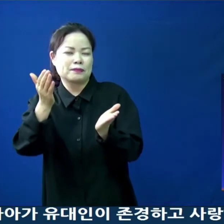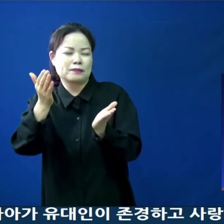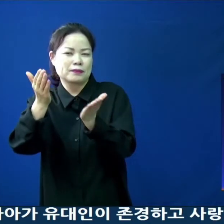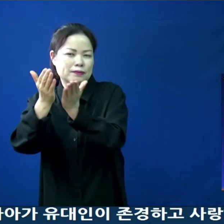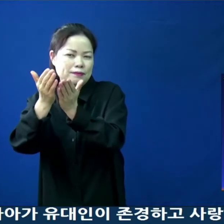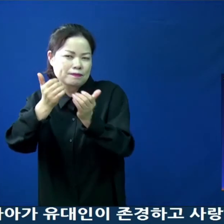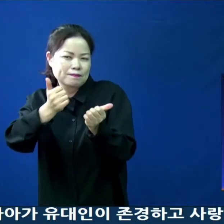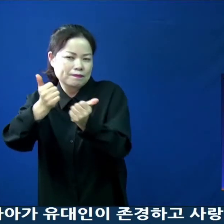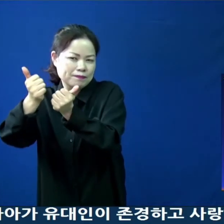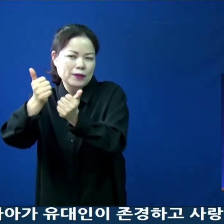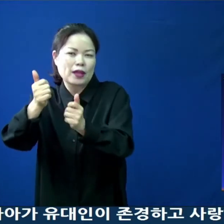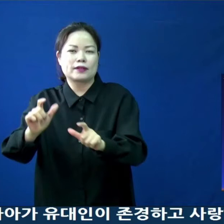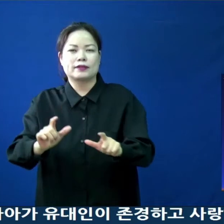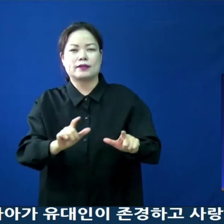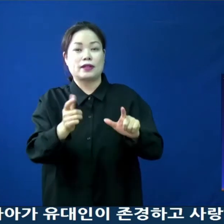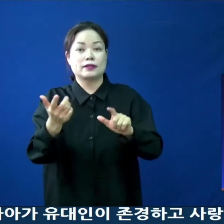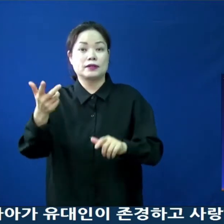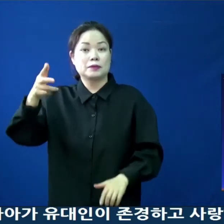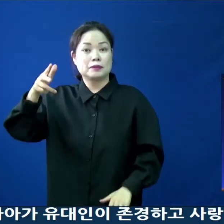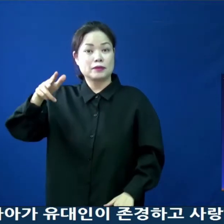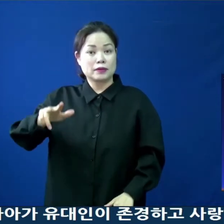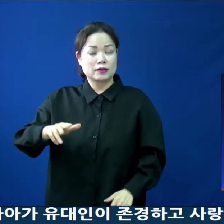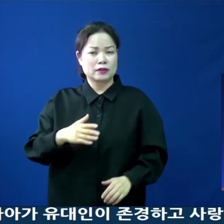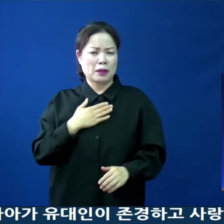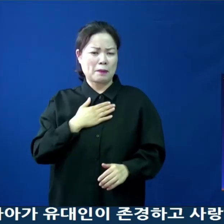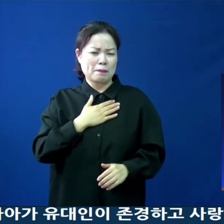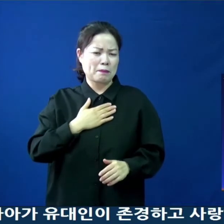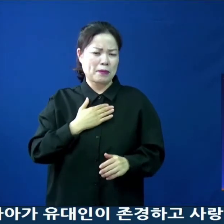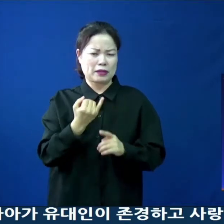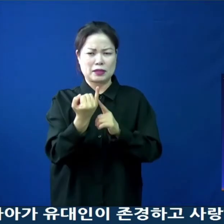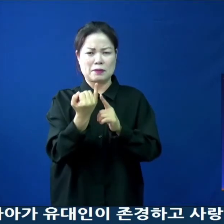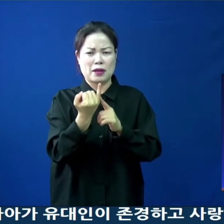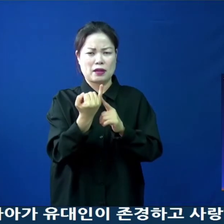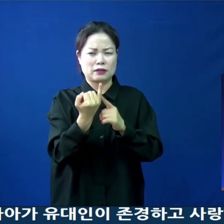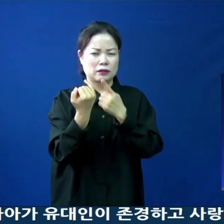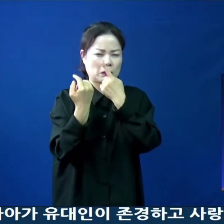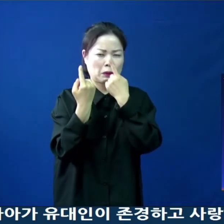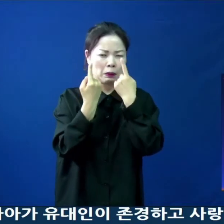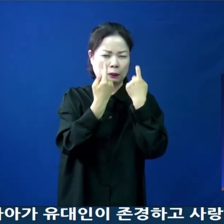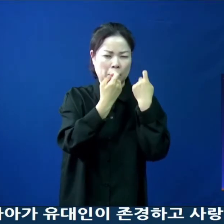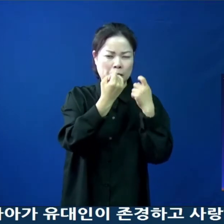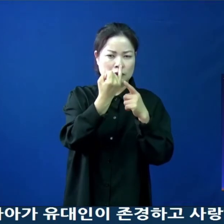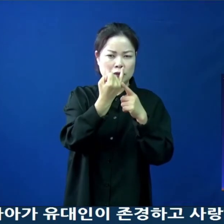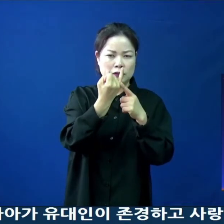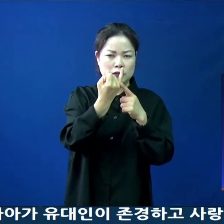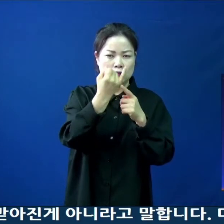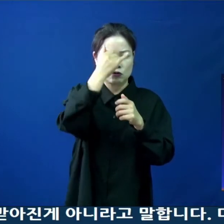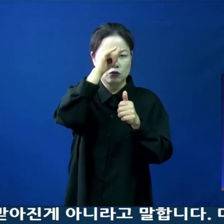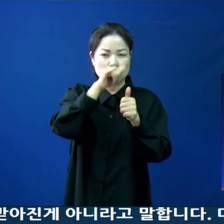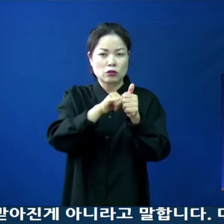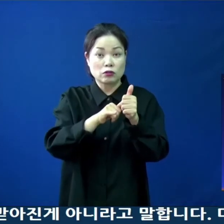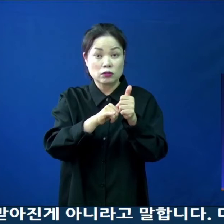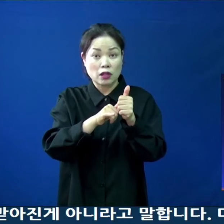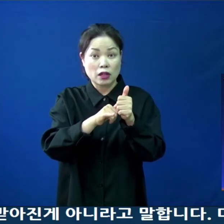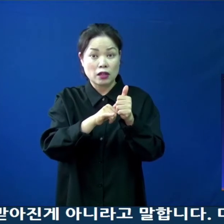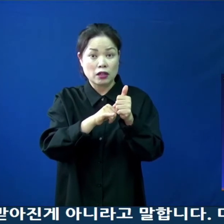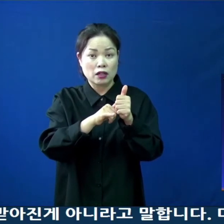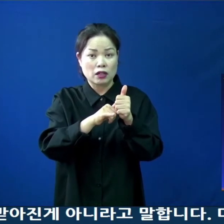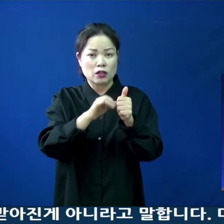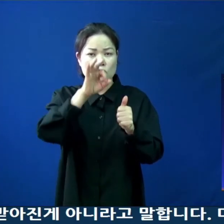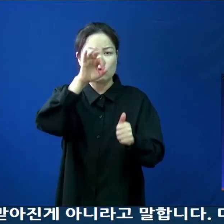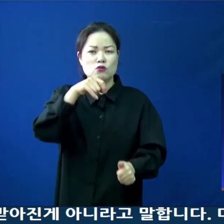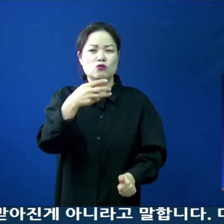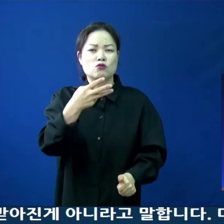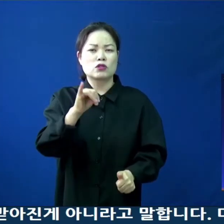노력했고 열심히 살았지만 밧세바를 범한 것, 더 그 충성된